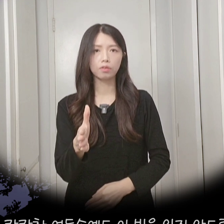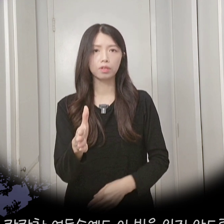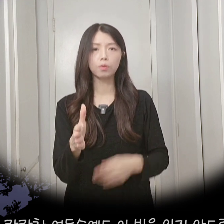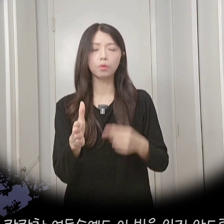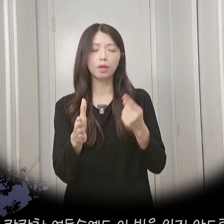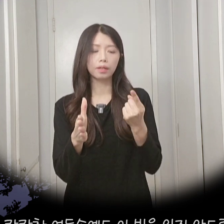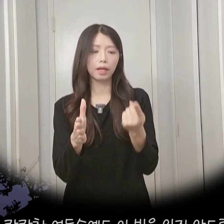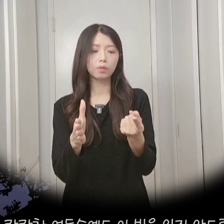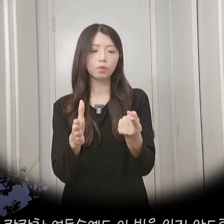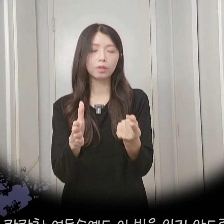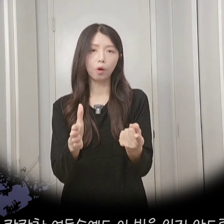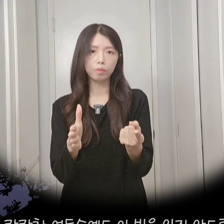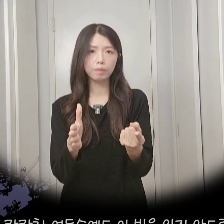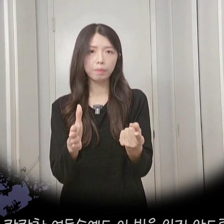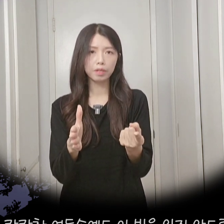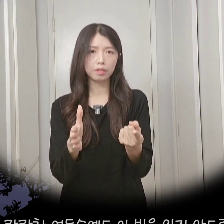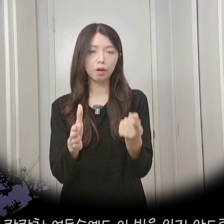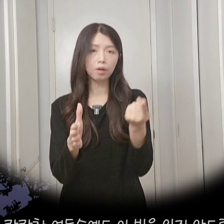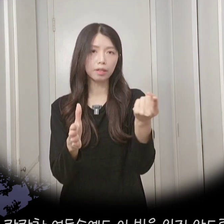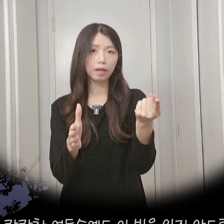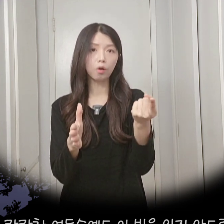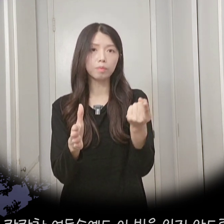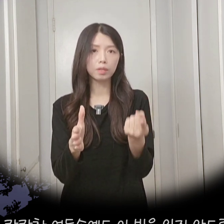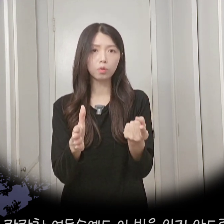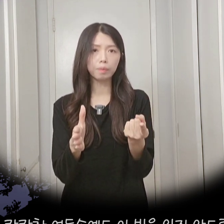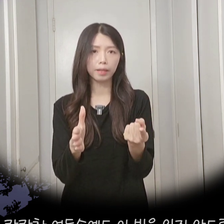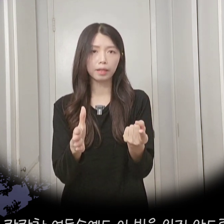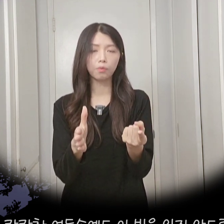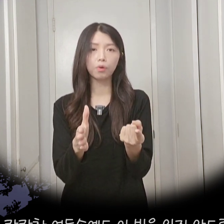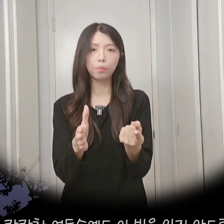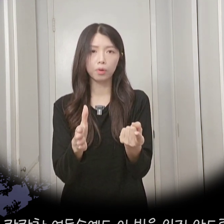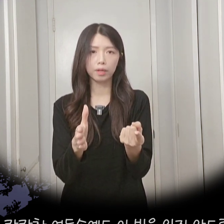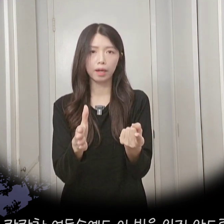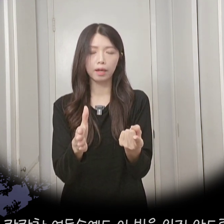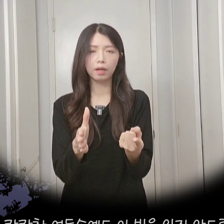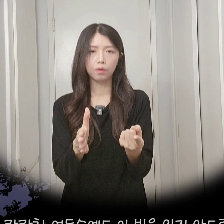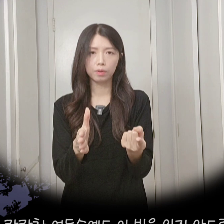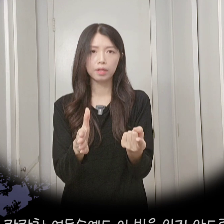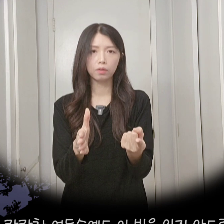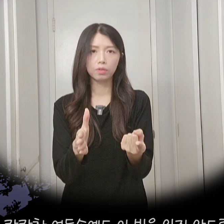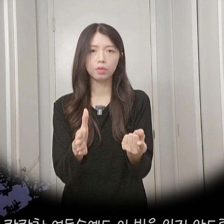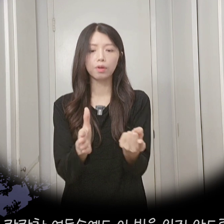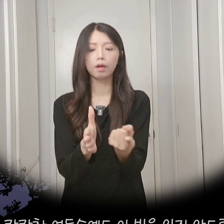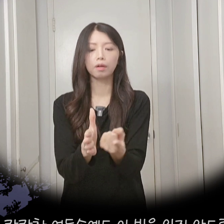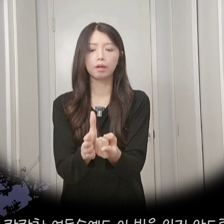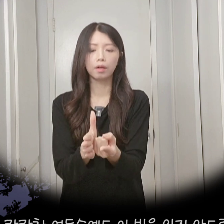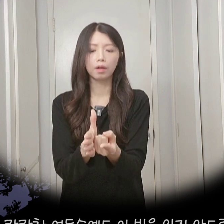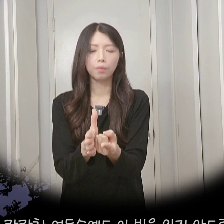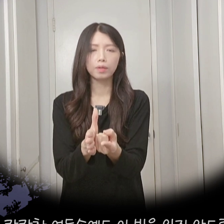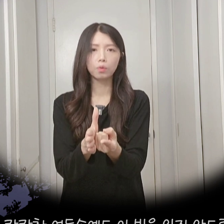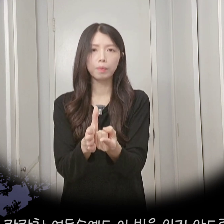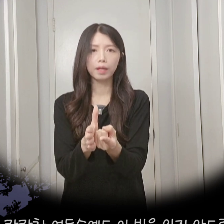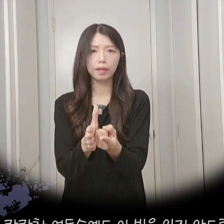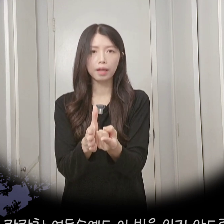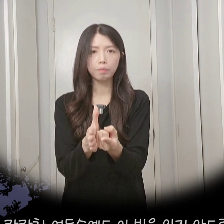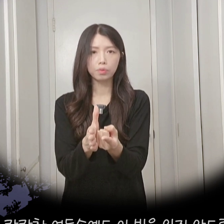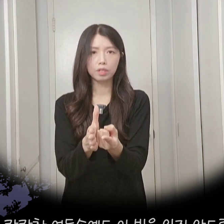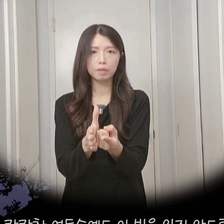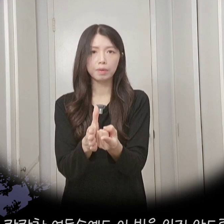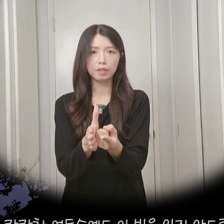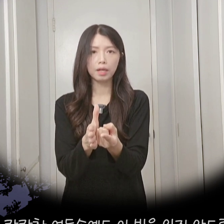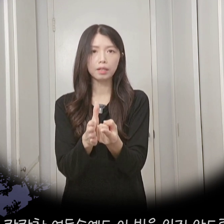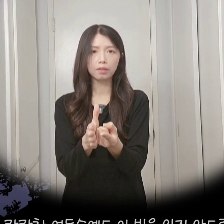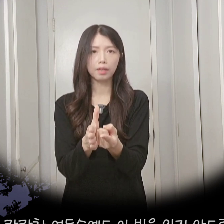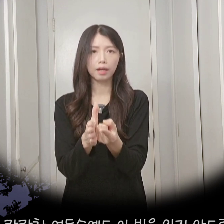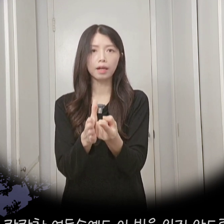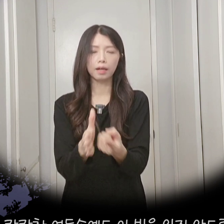향하게 해주시고 다른 손은 검지만 펴셔서 이때 검지의 손바닥이 위로 보이게 위치해 두시고요. 왼손바닥에